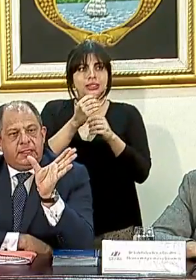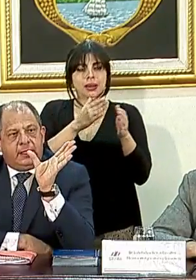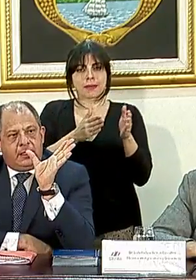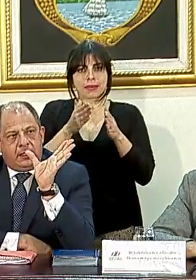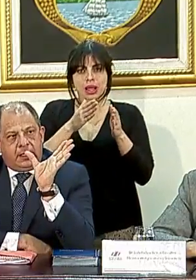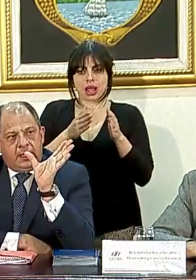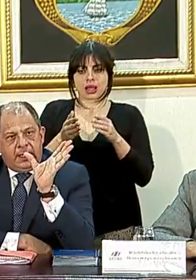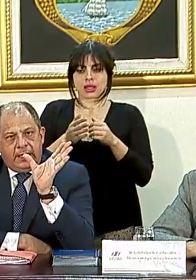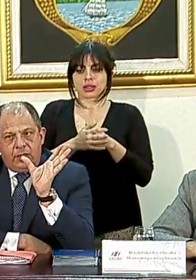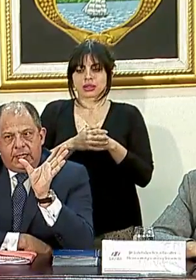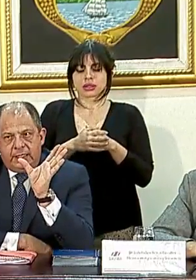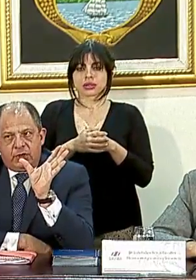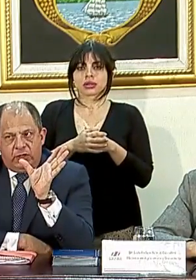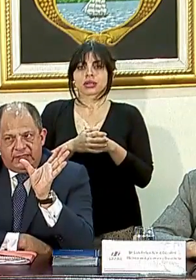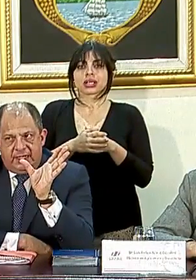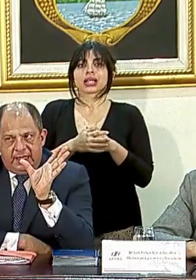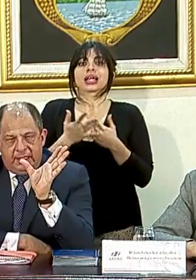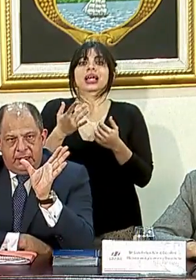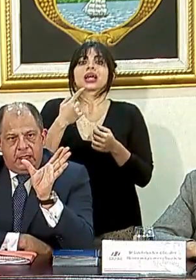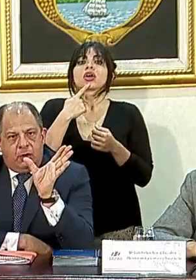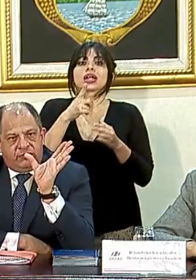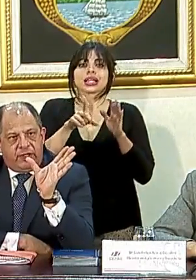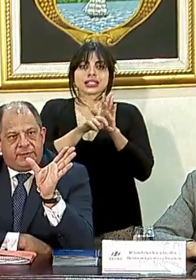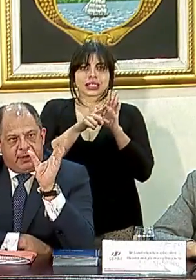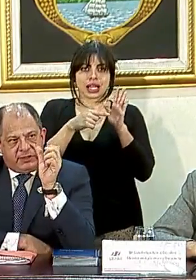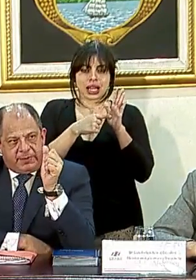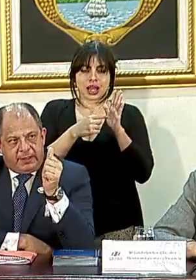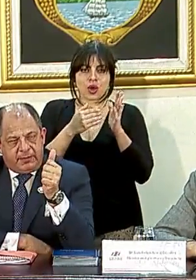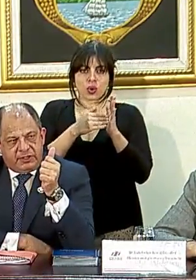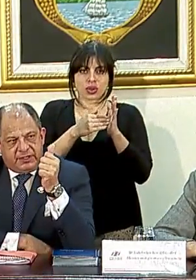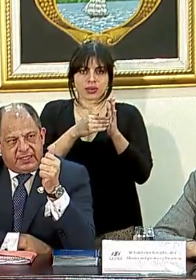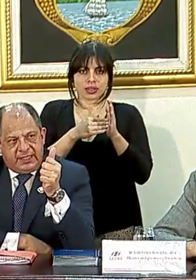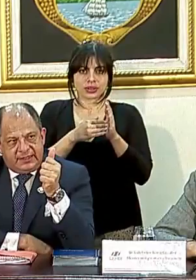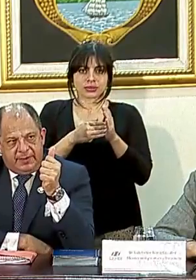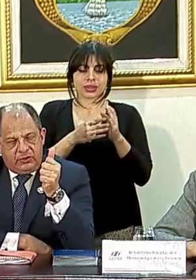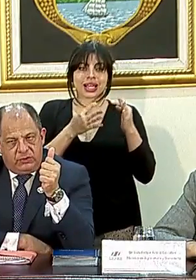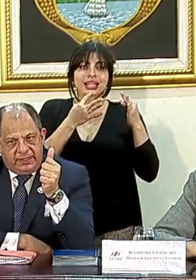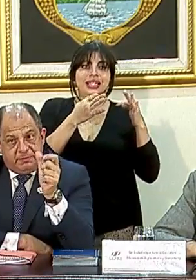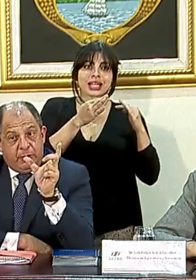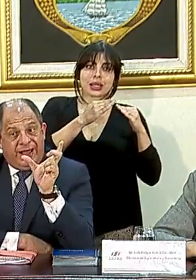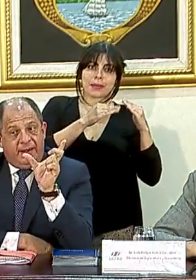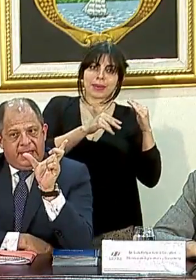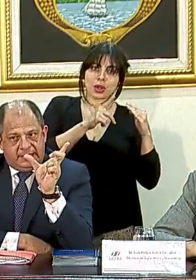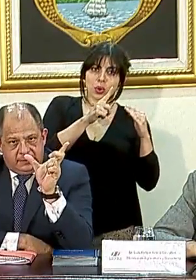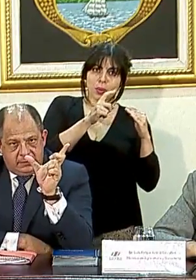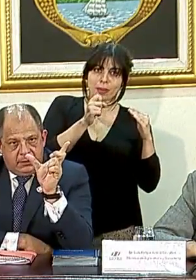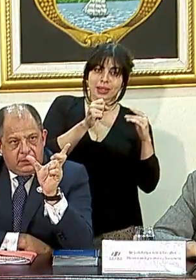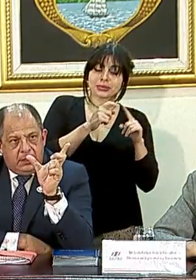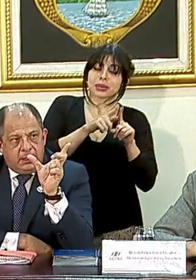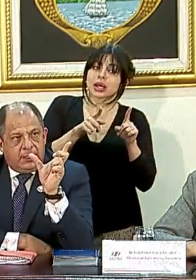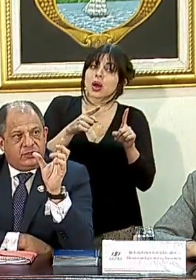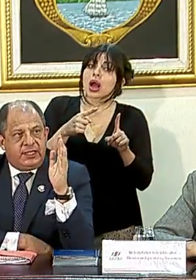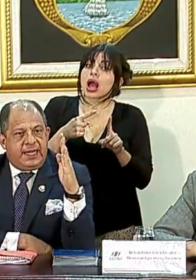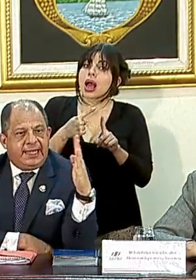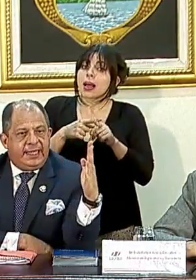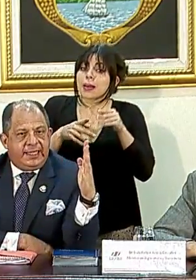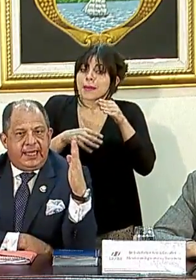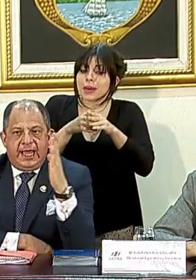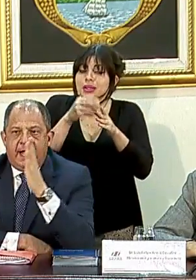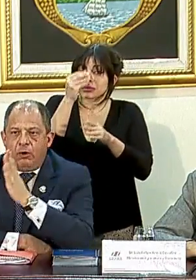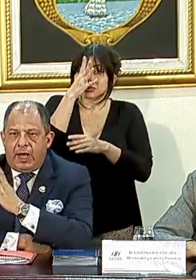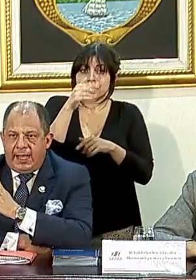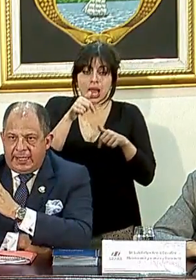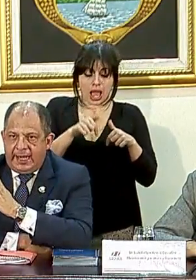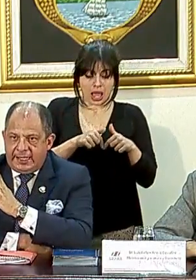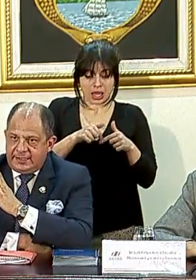vez, ¿qué es lo que le dice la ley? Otra vez, vamos a tratar de que sea menos de un mes. Pero además, quiero señalar que de